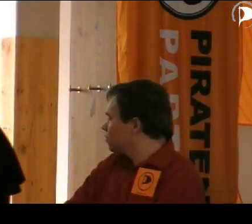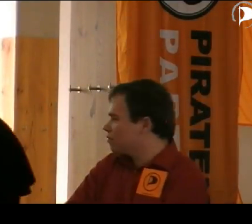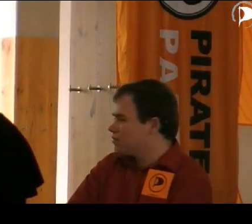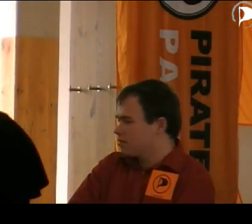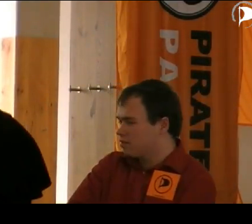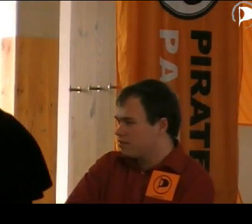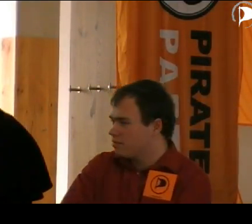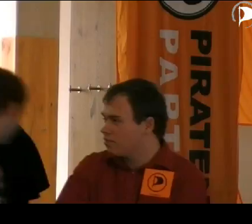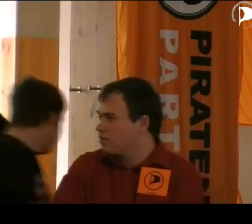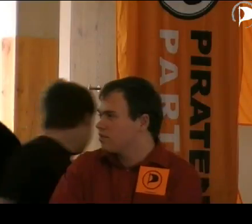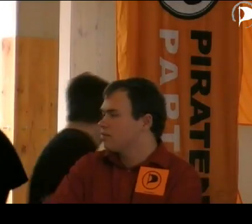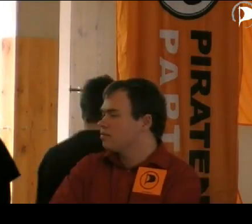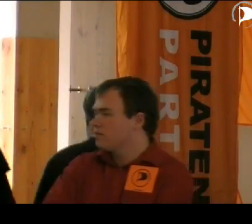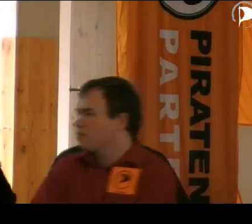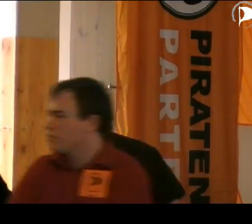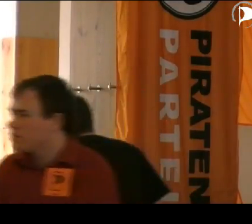das